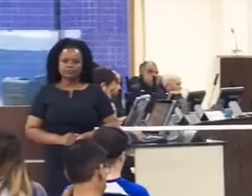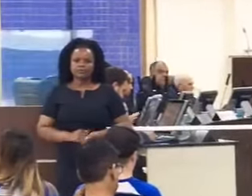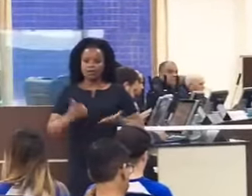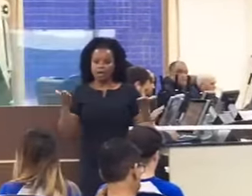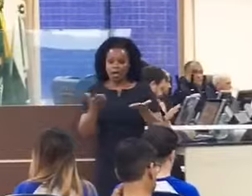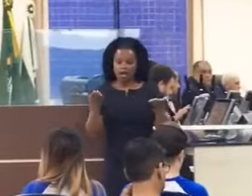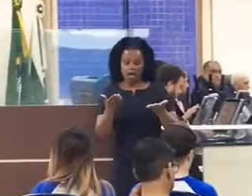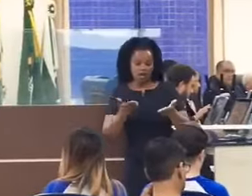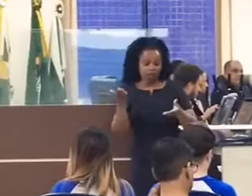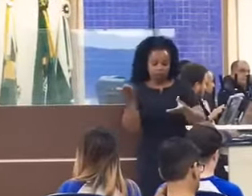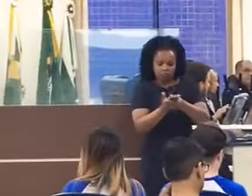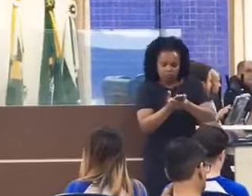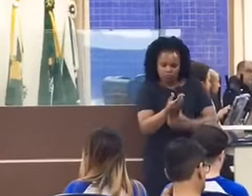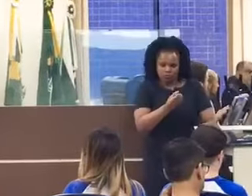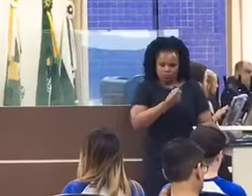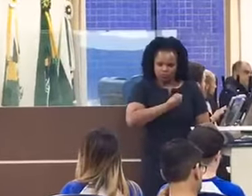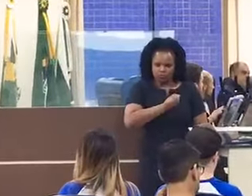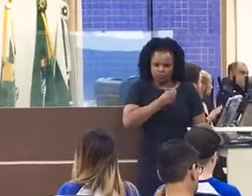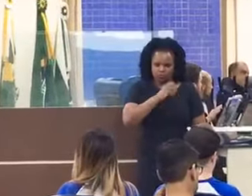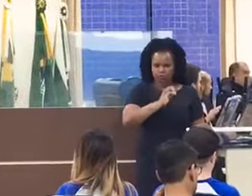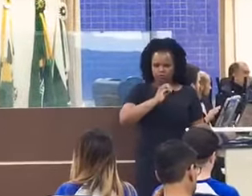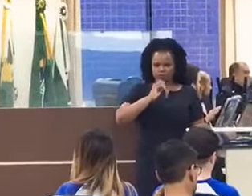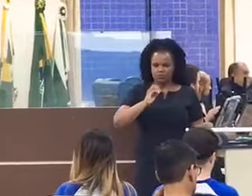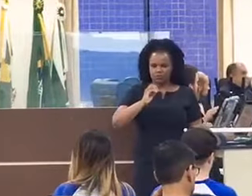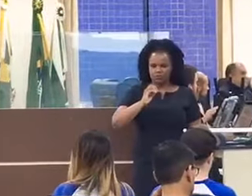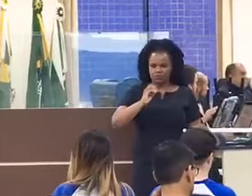Requerimento protocolado sobre o número